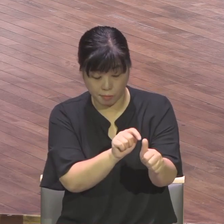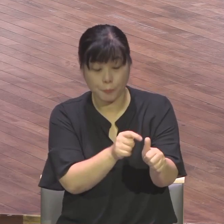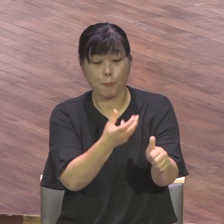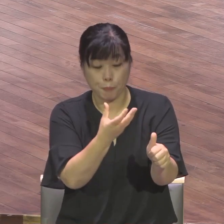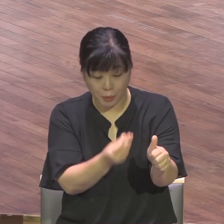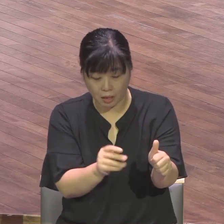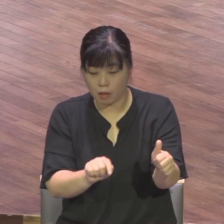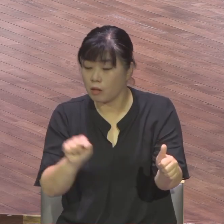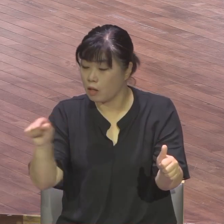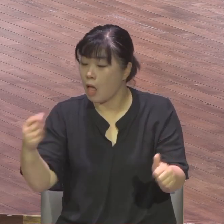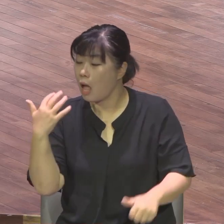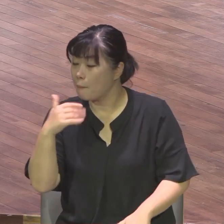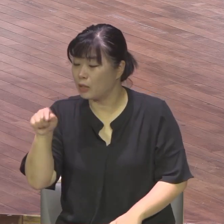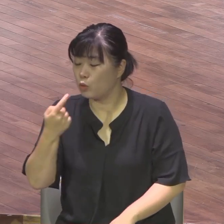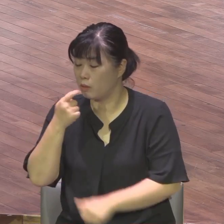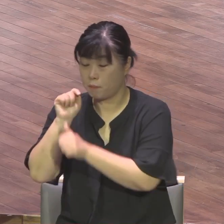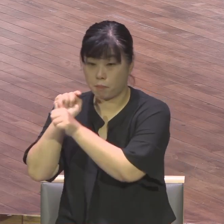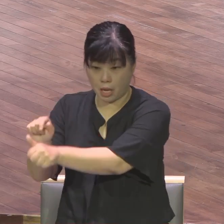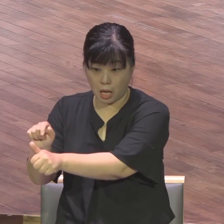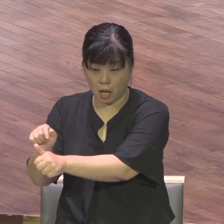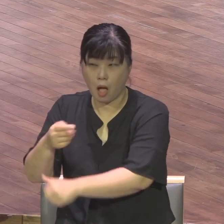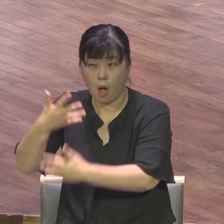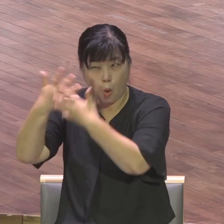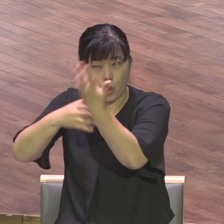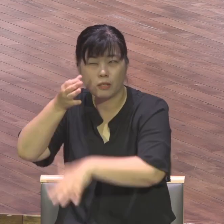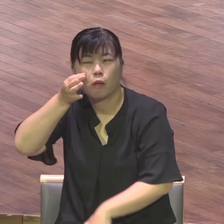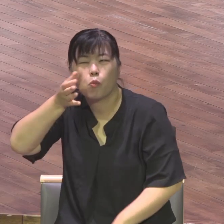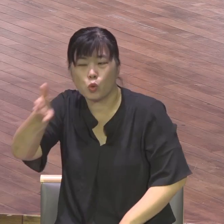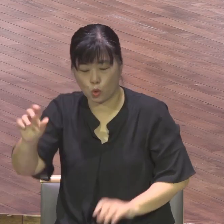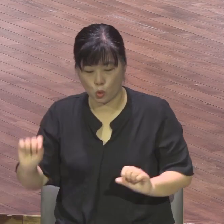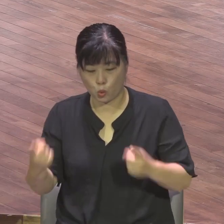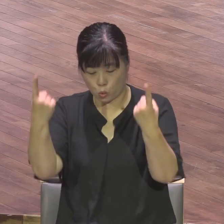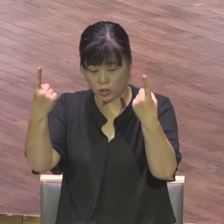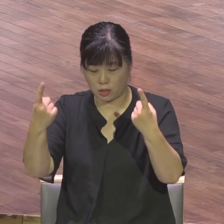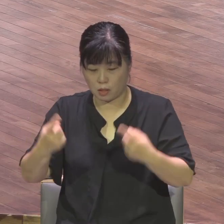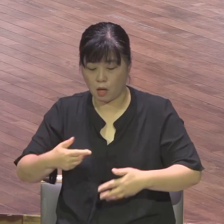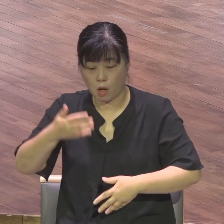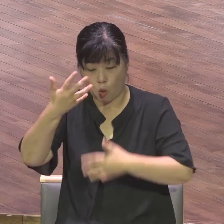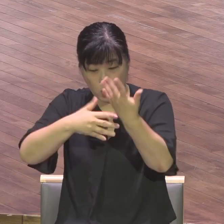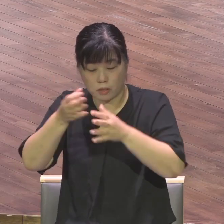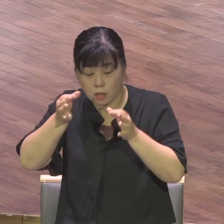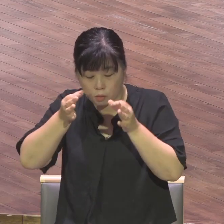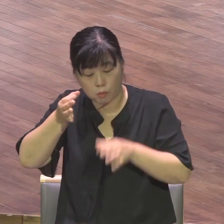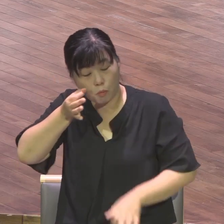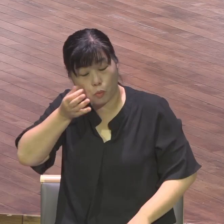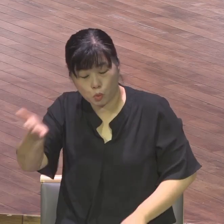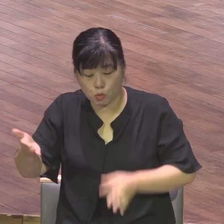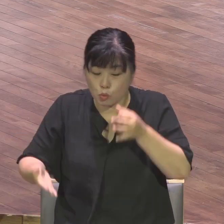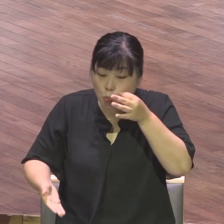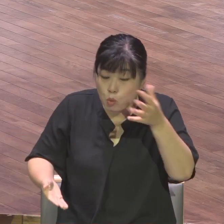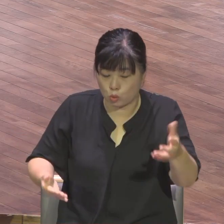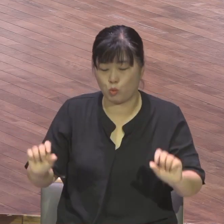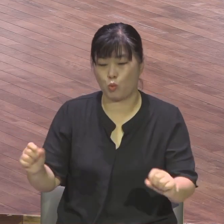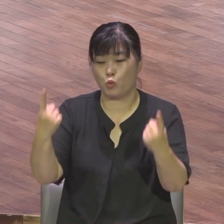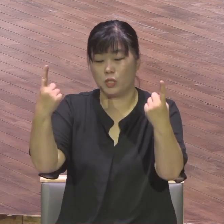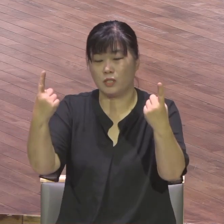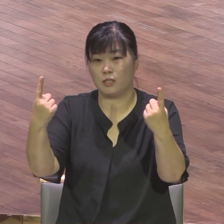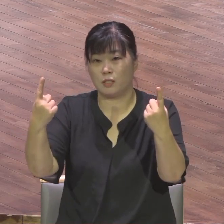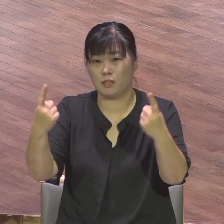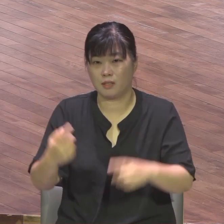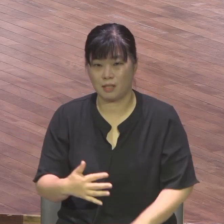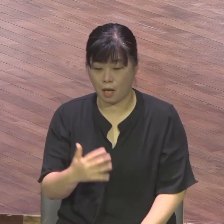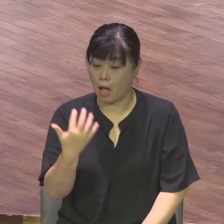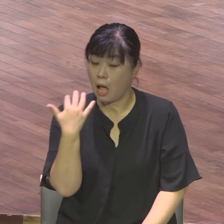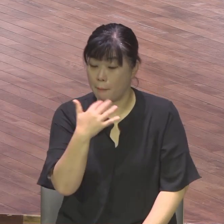베드로에게도 준비하라고 이제 환상을 같이 동시에 보내줍니다. 그 내용을 보면요 하늘에서 그릇 한 개가 쫙